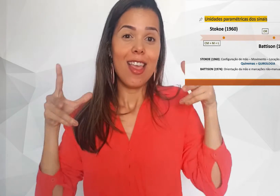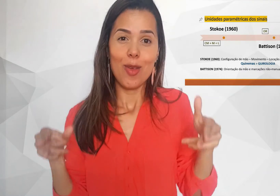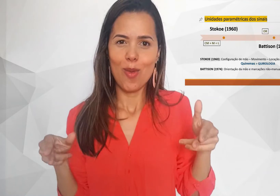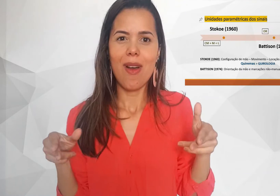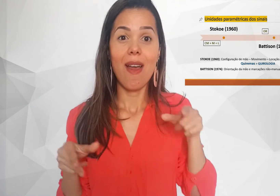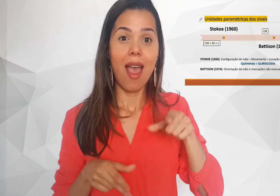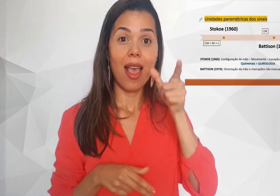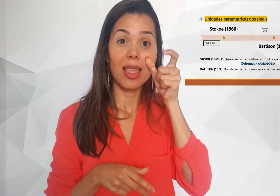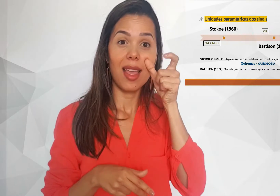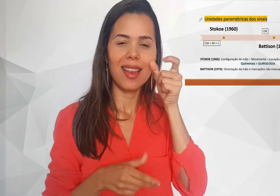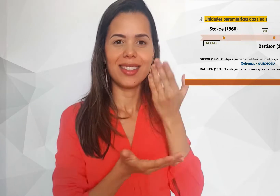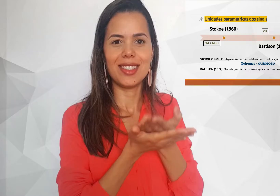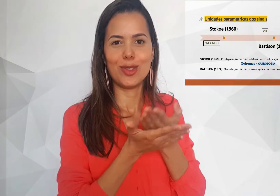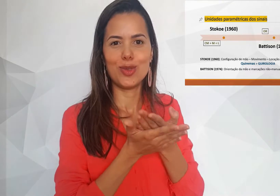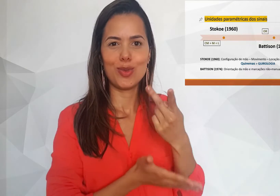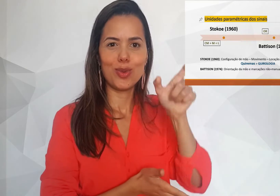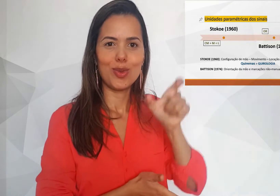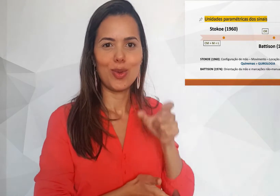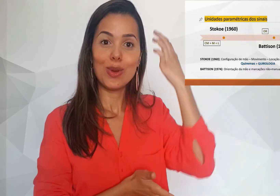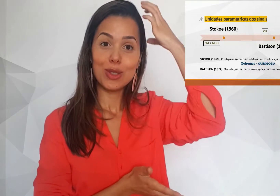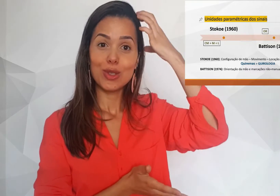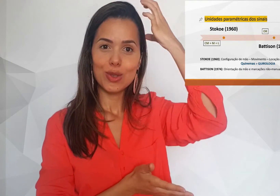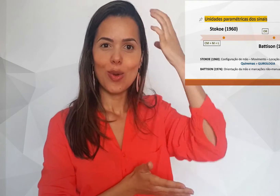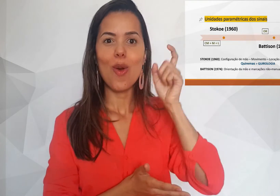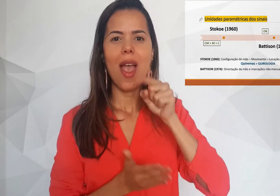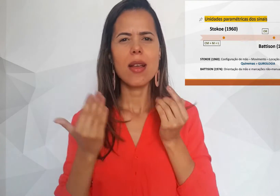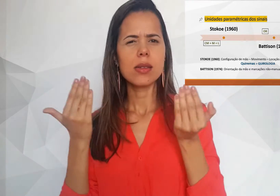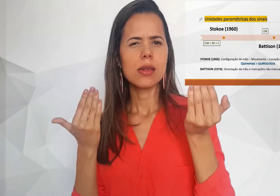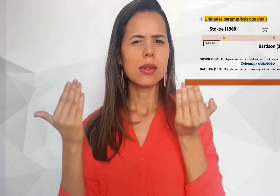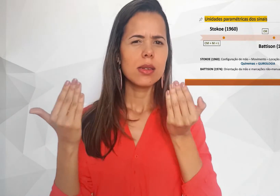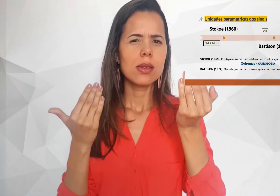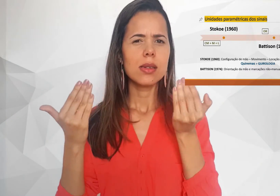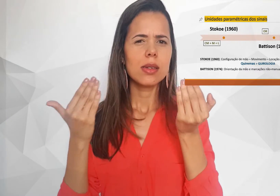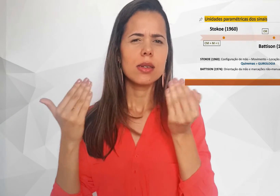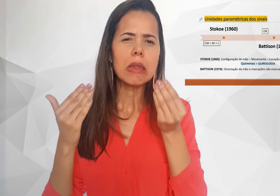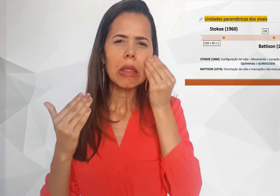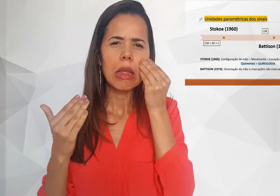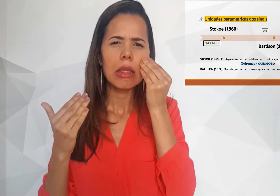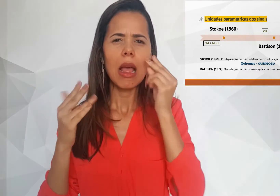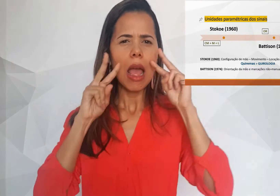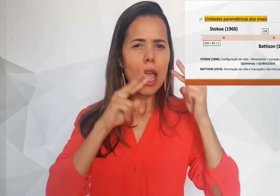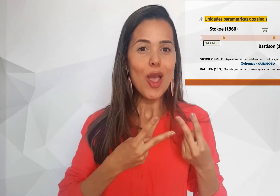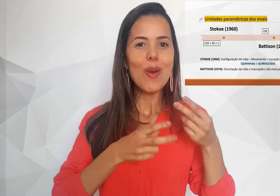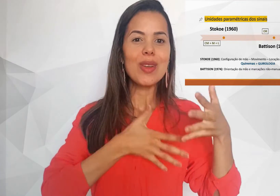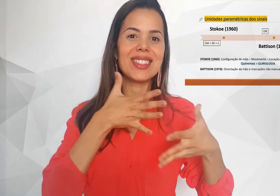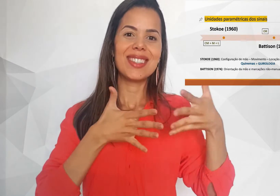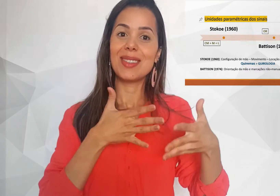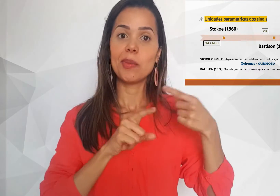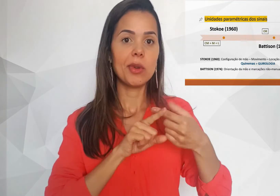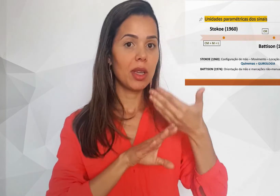partir de análise de línguas na oralidade. Então, o trabalho dele tem esse viés comparativo, tendo em vista que ainda